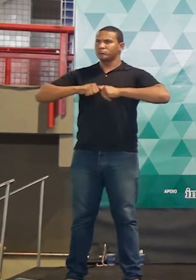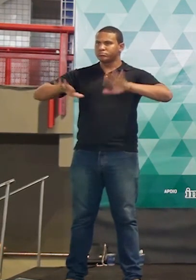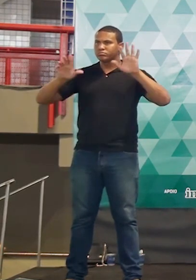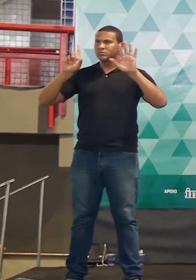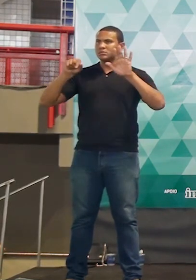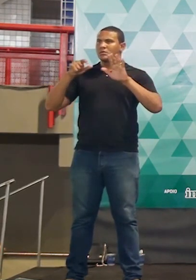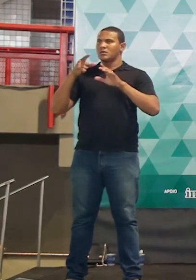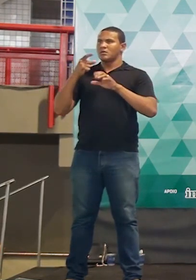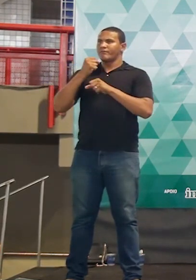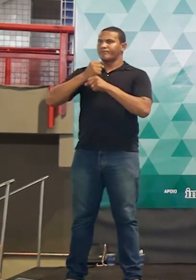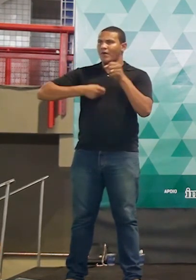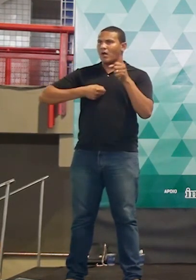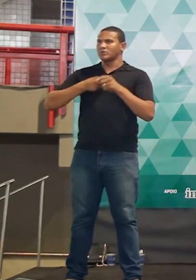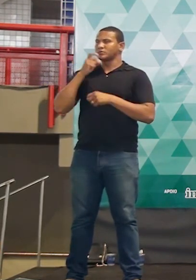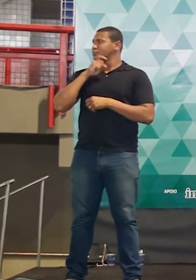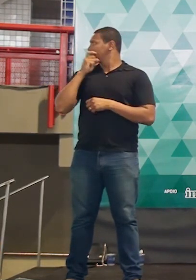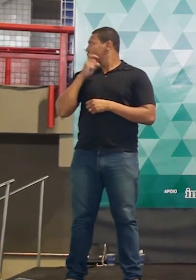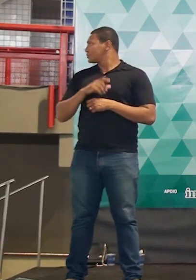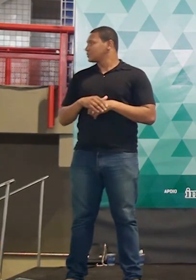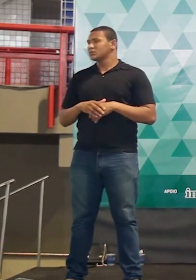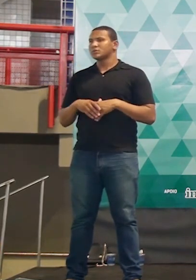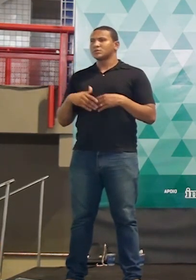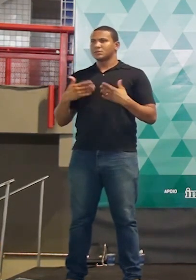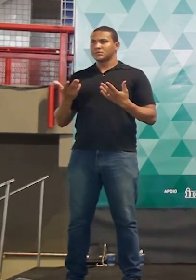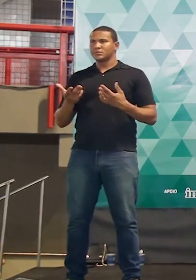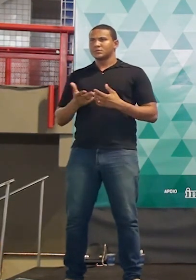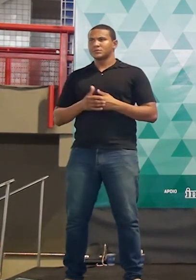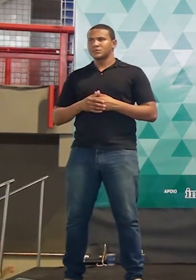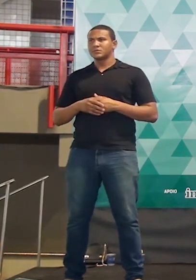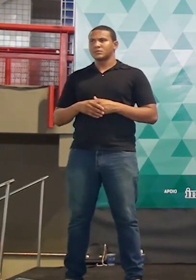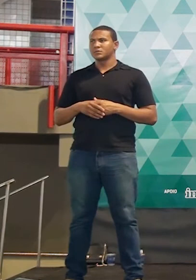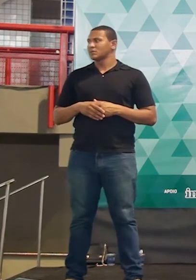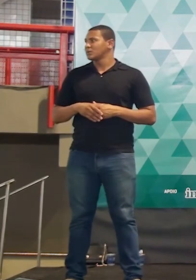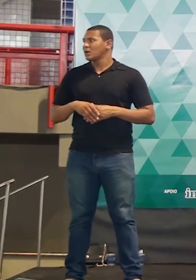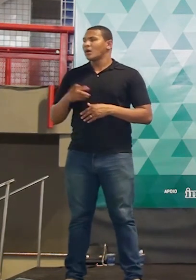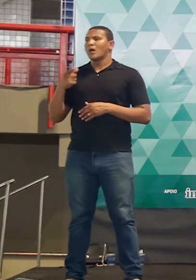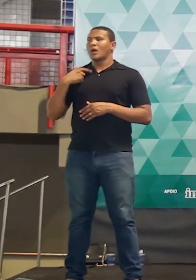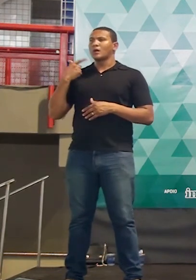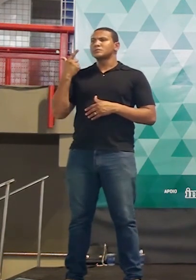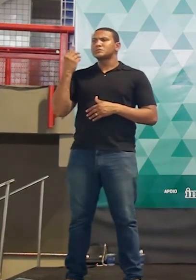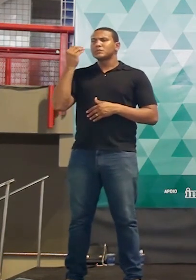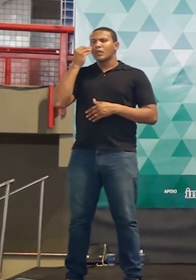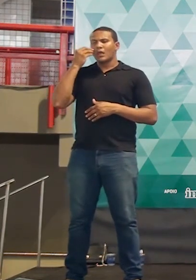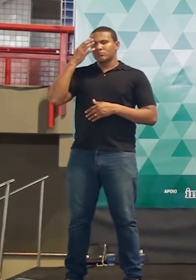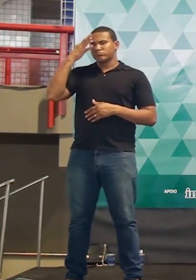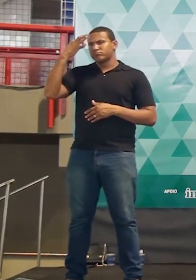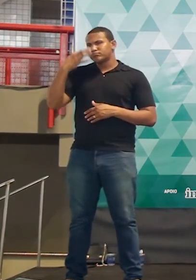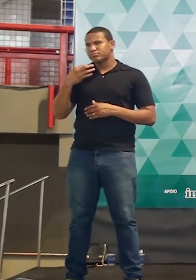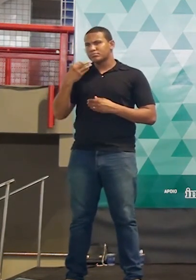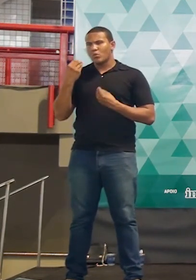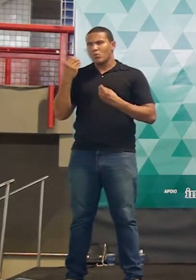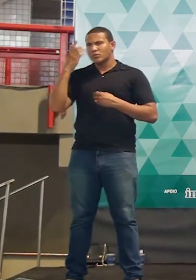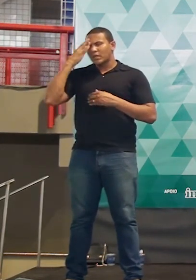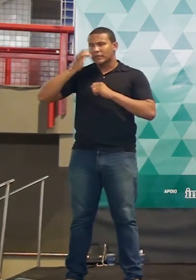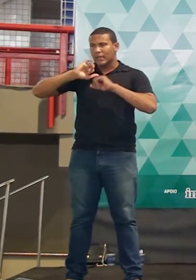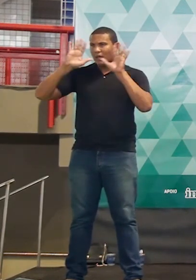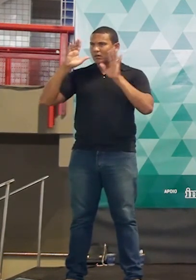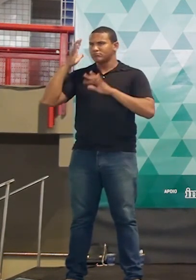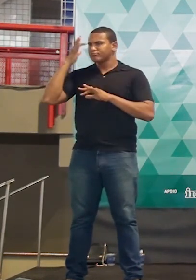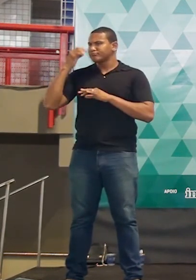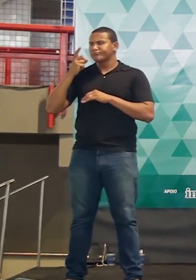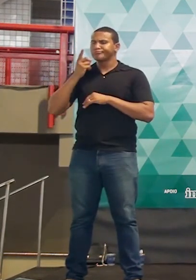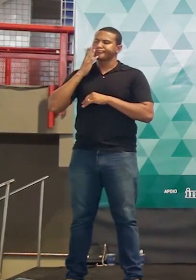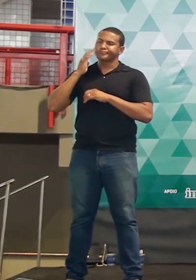notícias falsas na era da tecnologia? Vamos compreender essa parte. Vocês vão levando